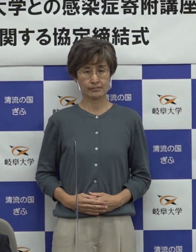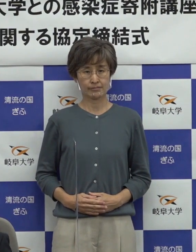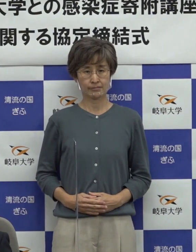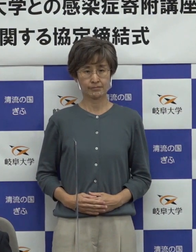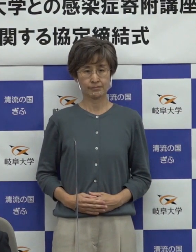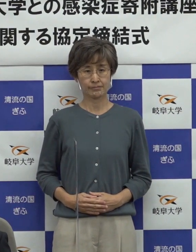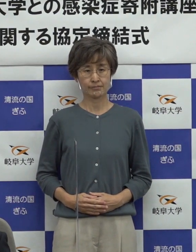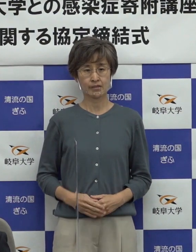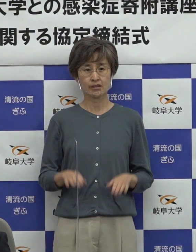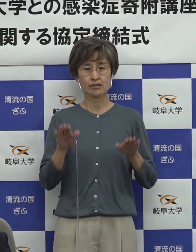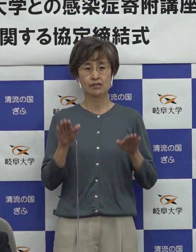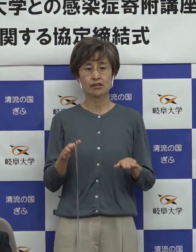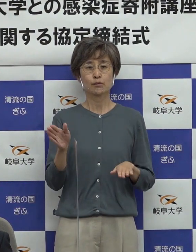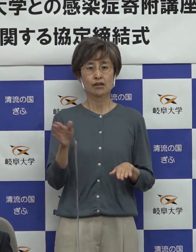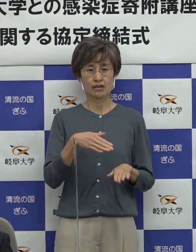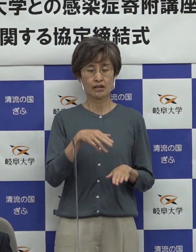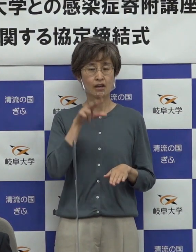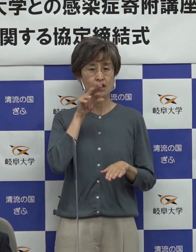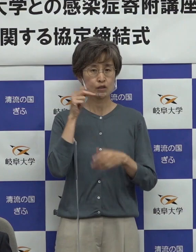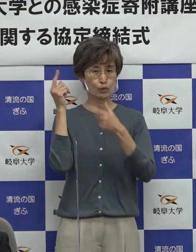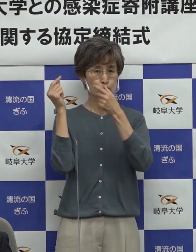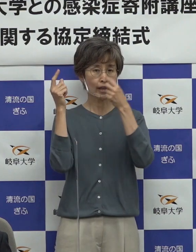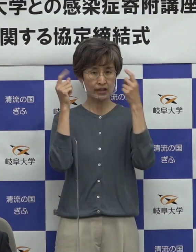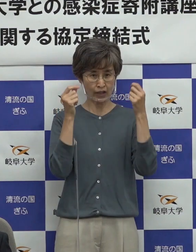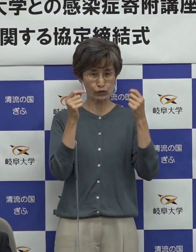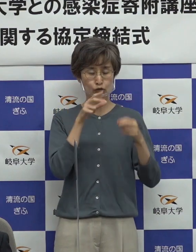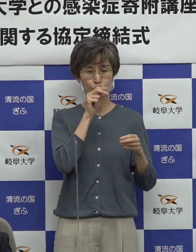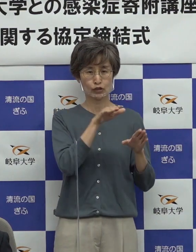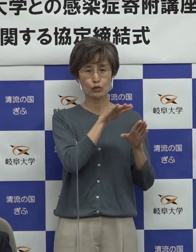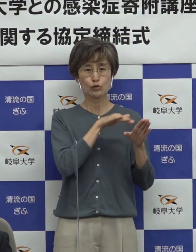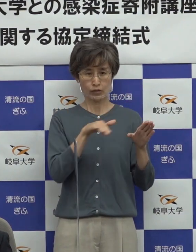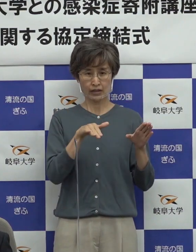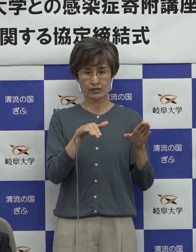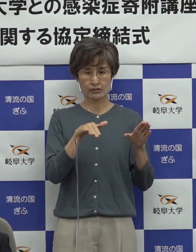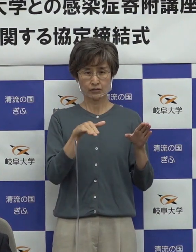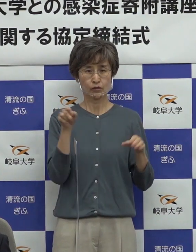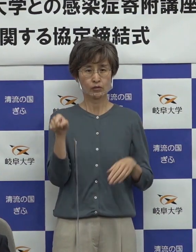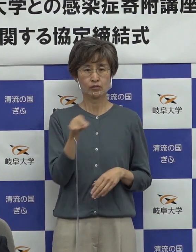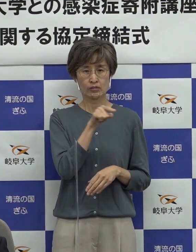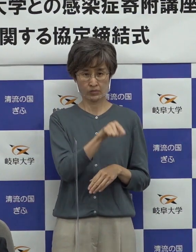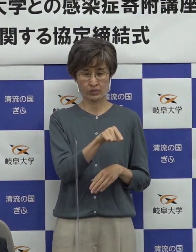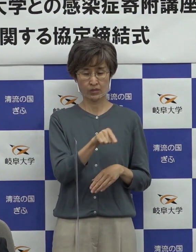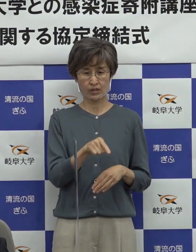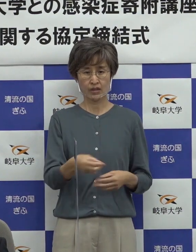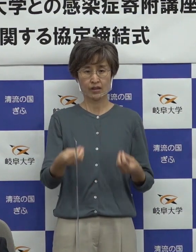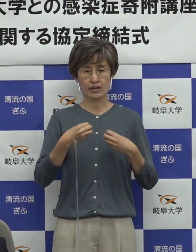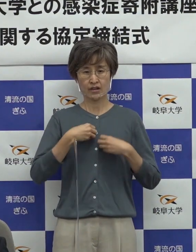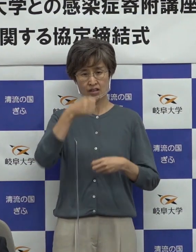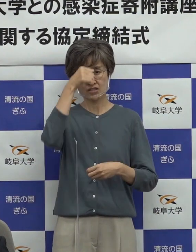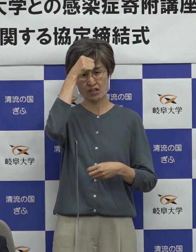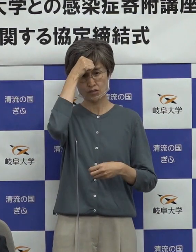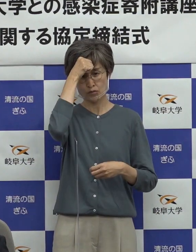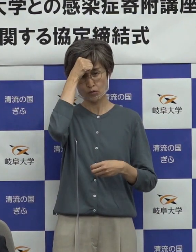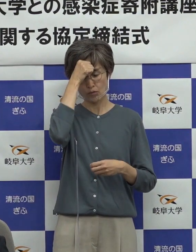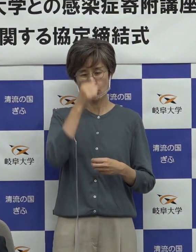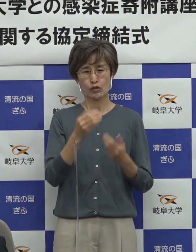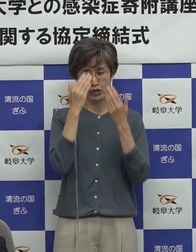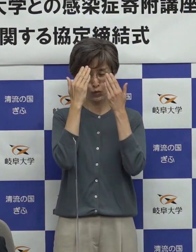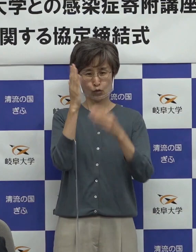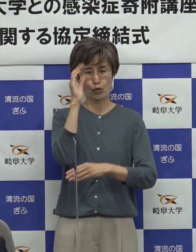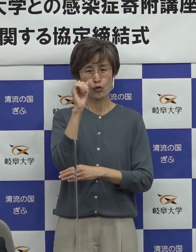はい、それではただいまより岐阜大学との感染症寄付講座の設置に関する協定締結式を行います